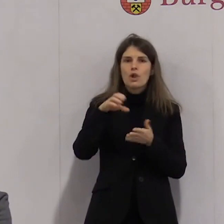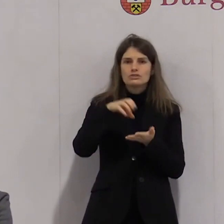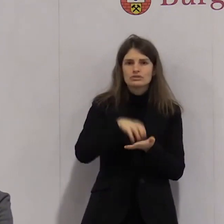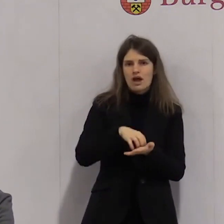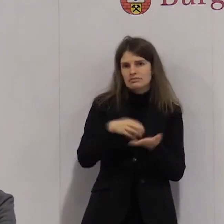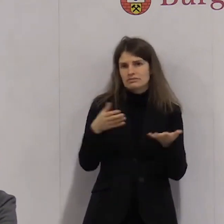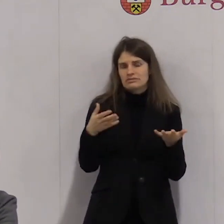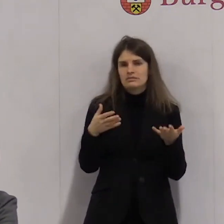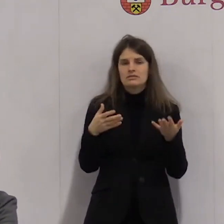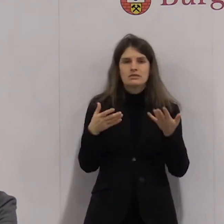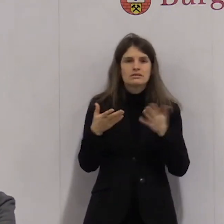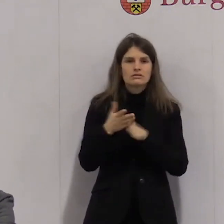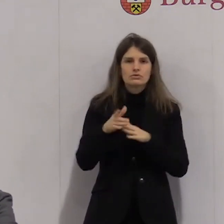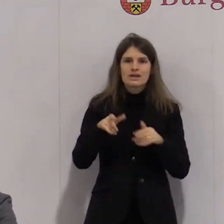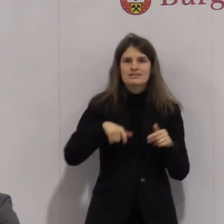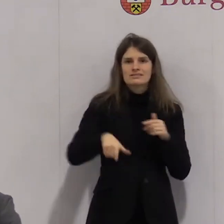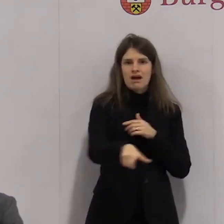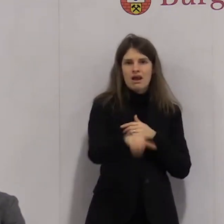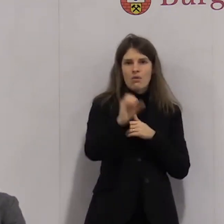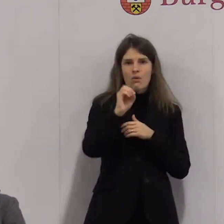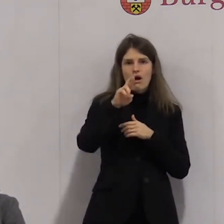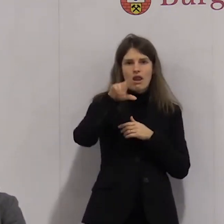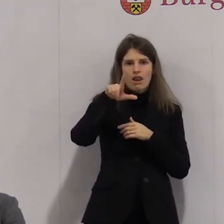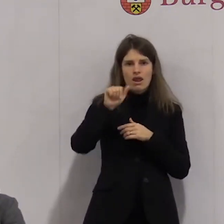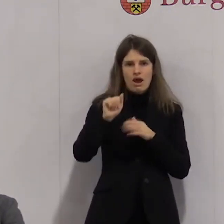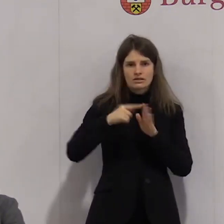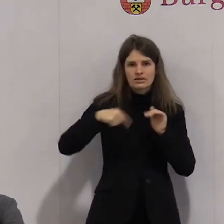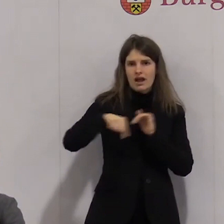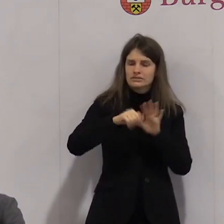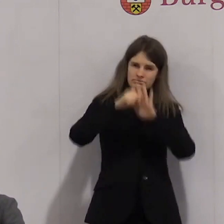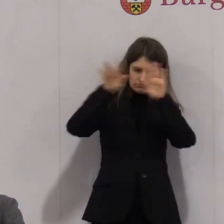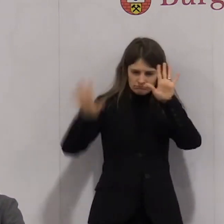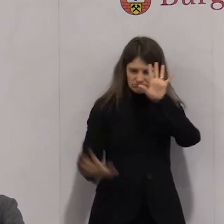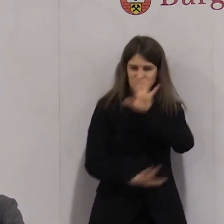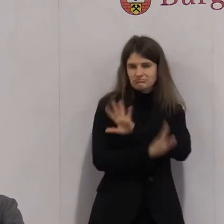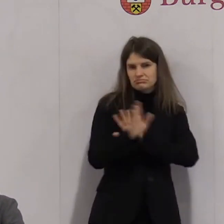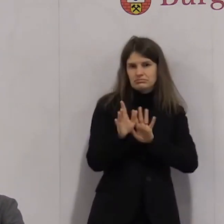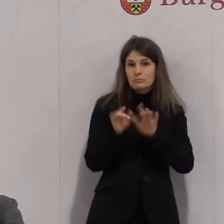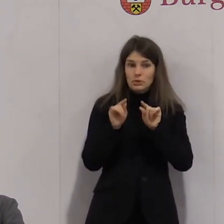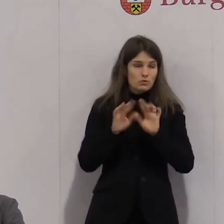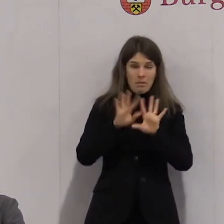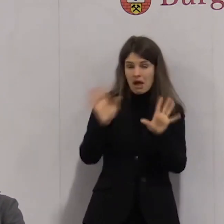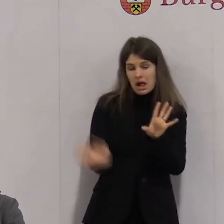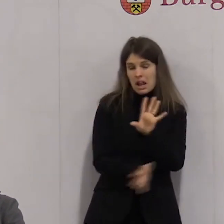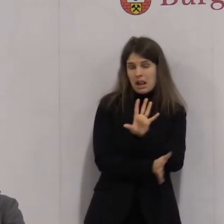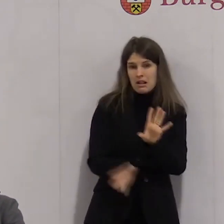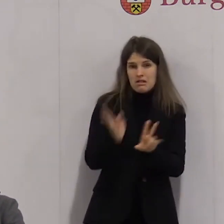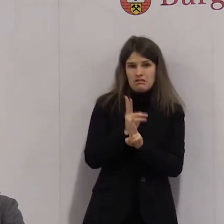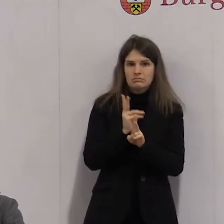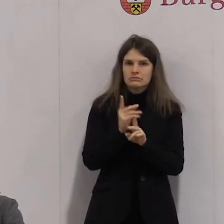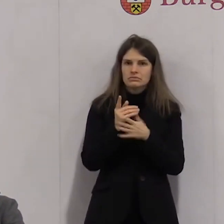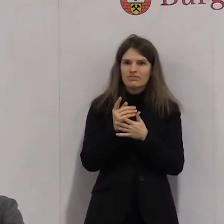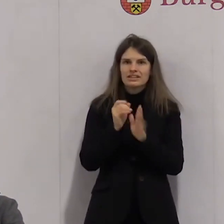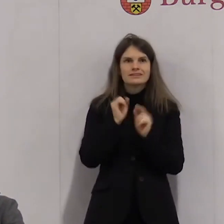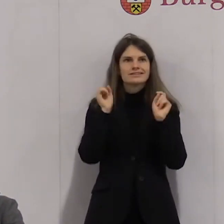der landkreis saale orla kreis das heißt das virus grassiert mittlerweile nicht mehr in